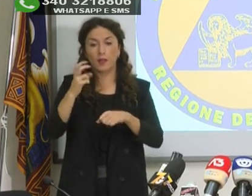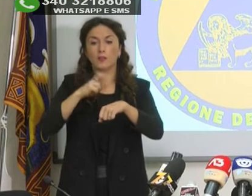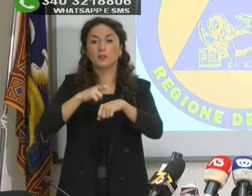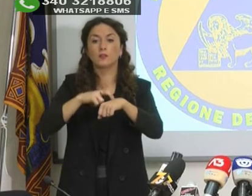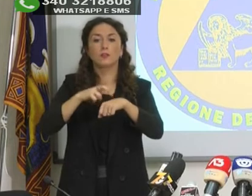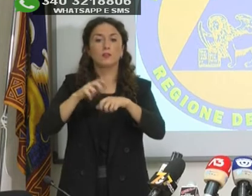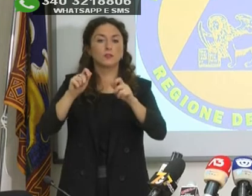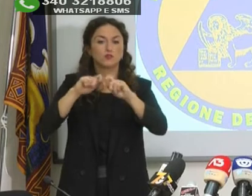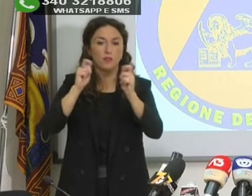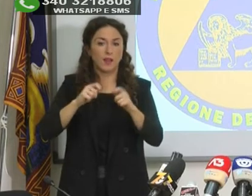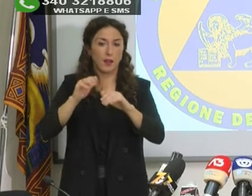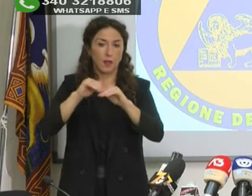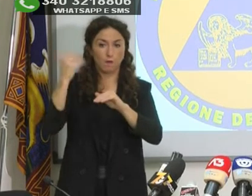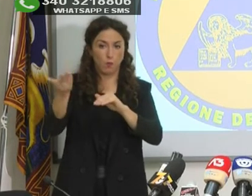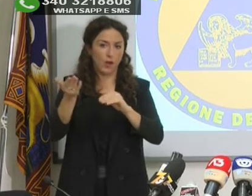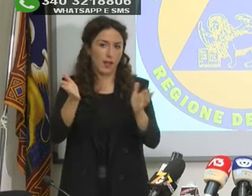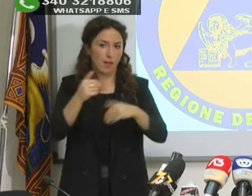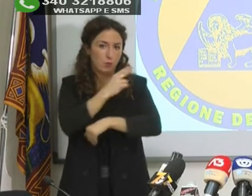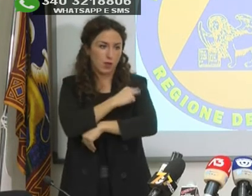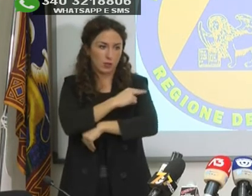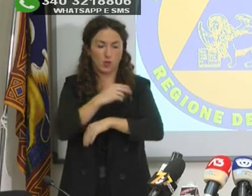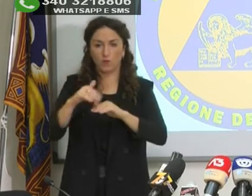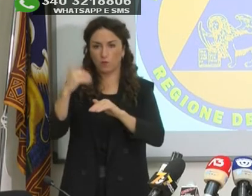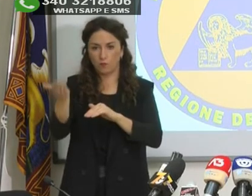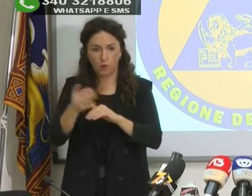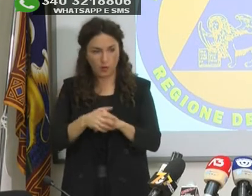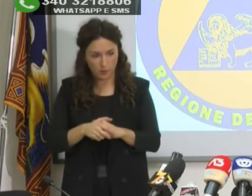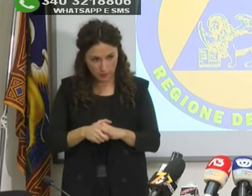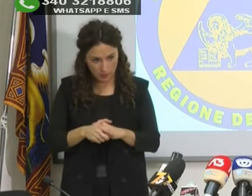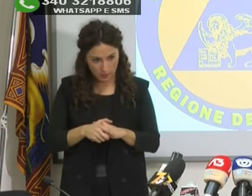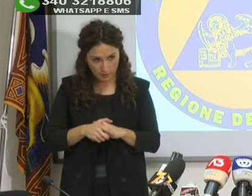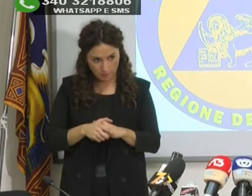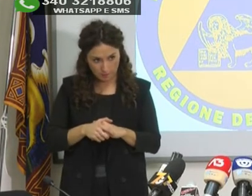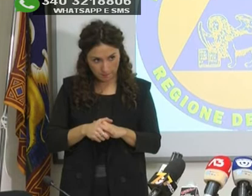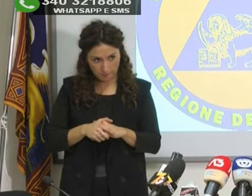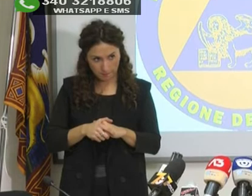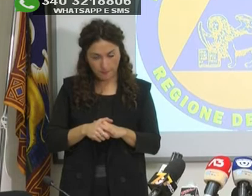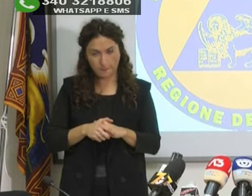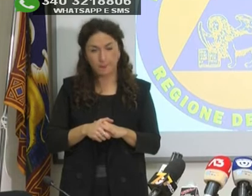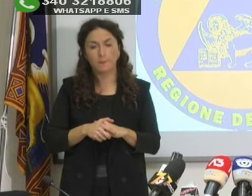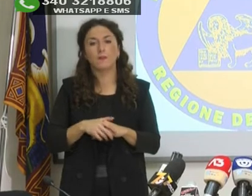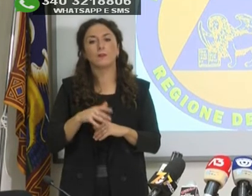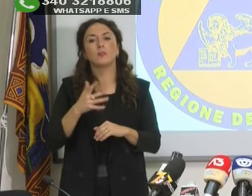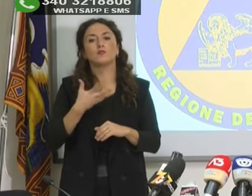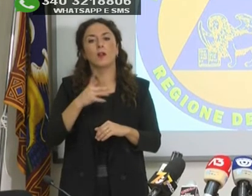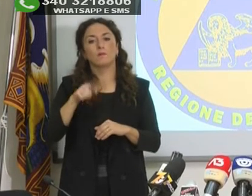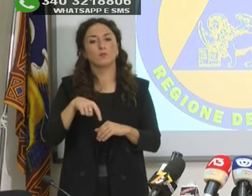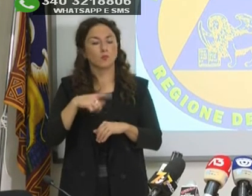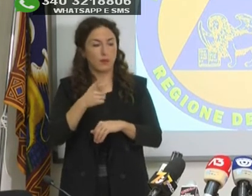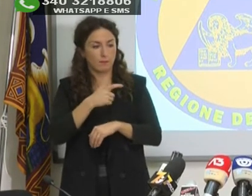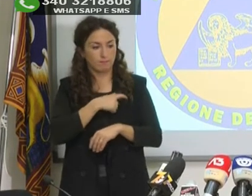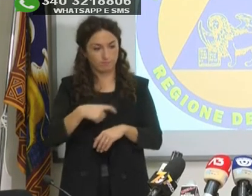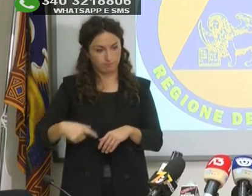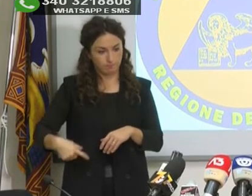esterno, quindi non sia il proprio ambulatorio. Da qui quindi c'è anche l'interlocuzione con i sindaci per trovare dei posti